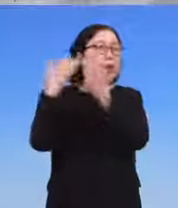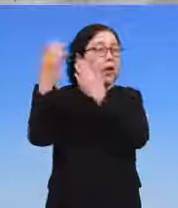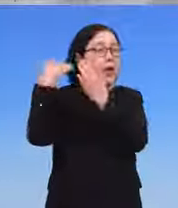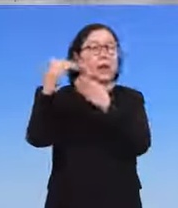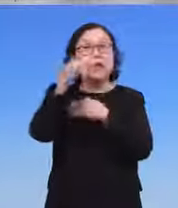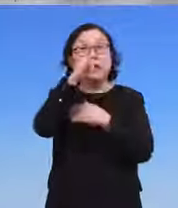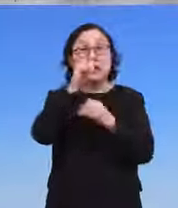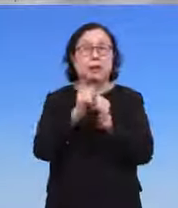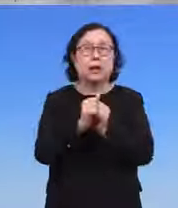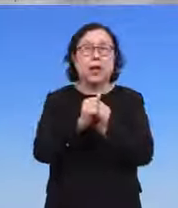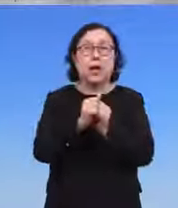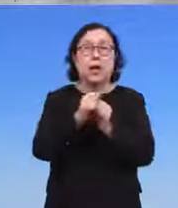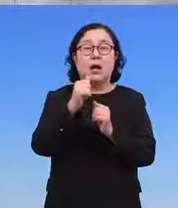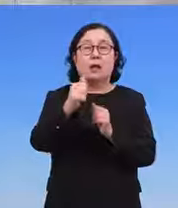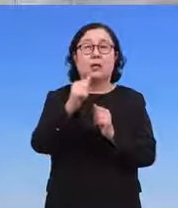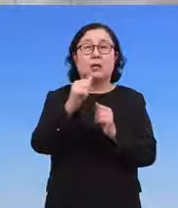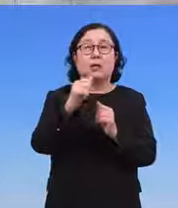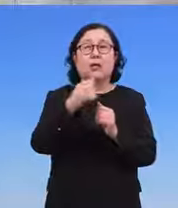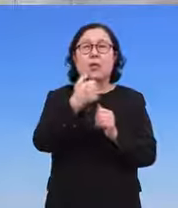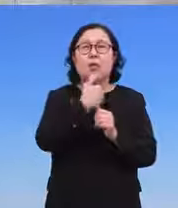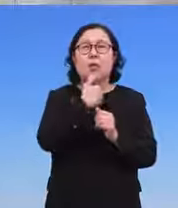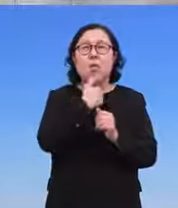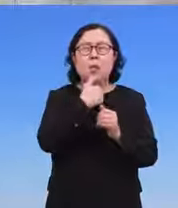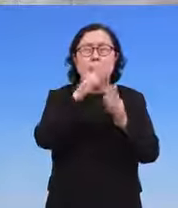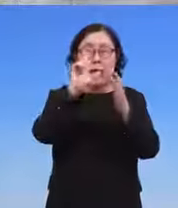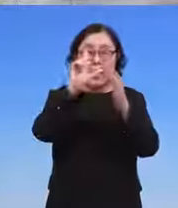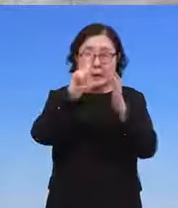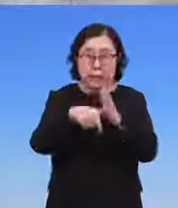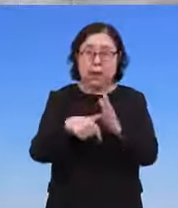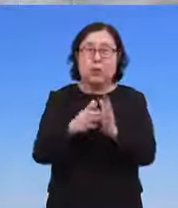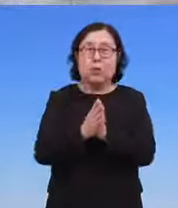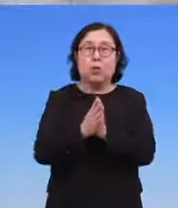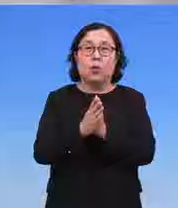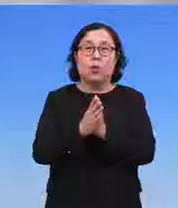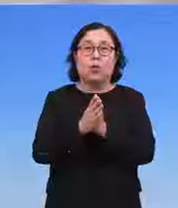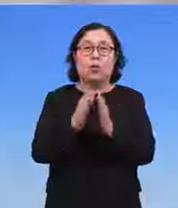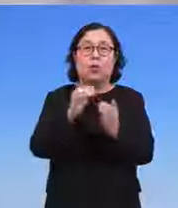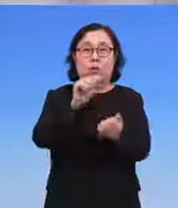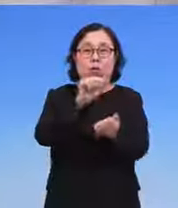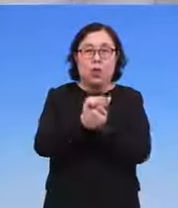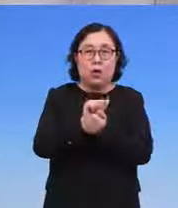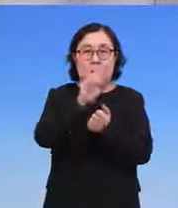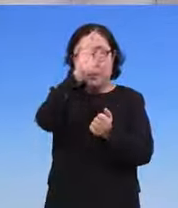이 역병이 온 그 사회를 휩쓸은 일이 두 번이나 있었다는 겁니다.